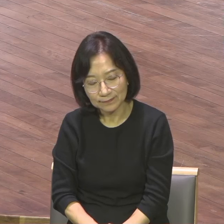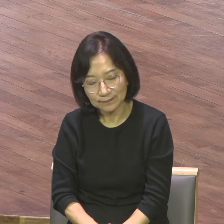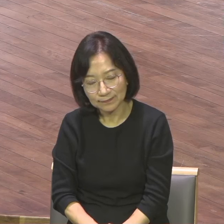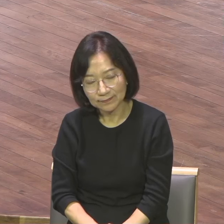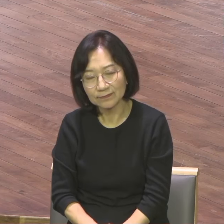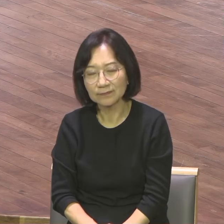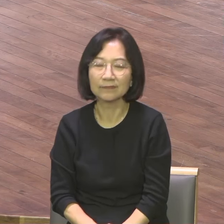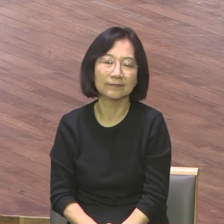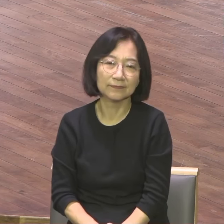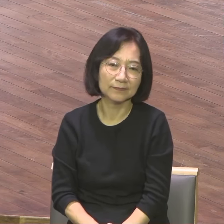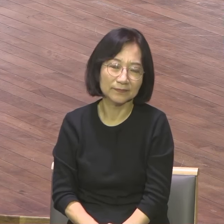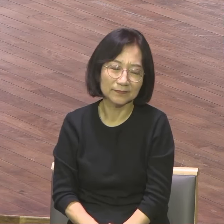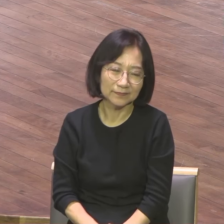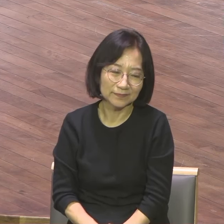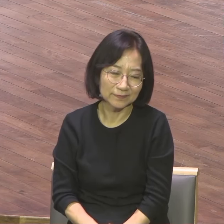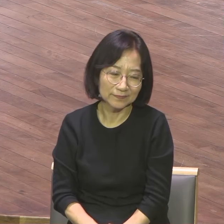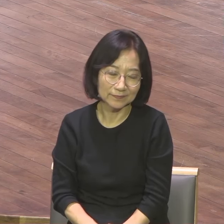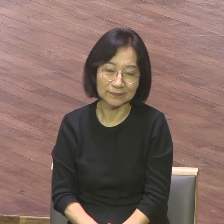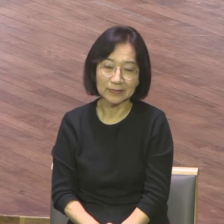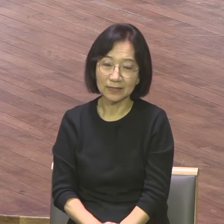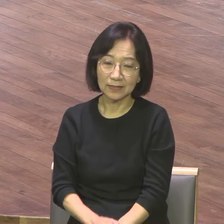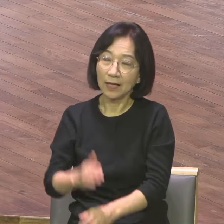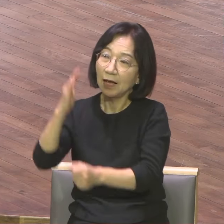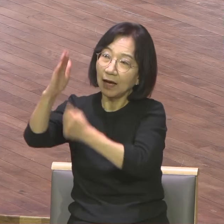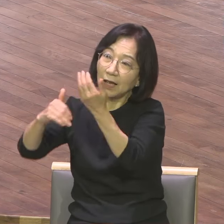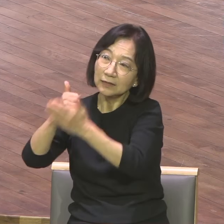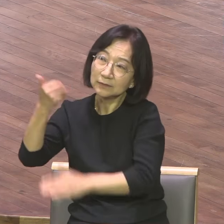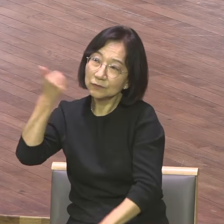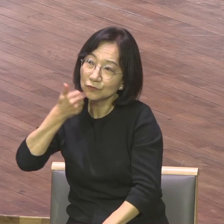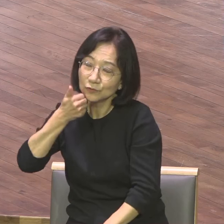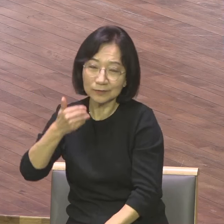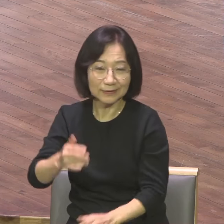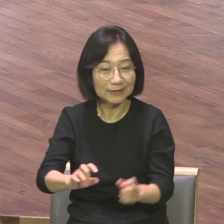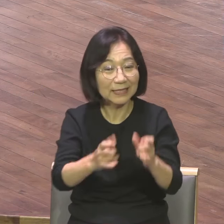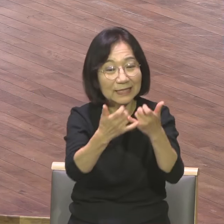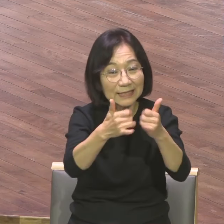인생에 뭐요? 생사화복을 주관하세요.